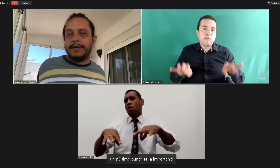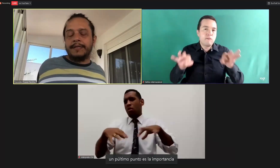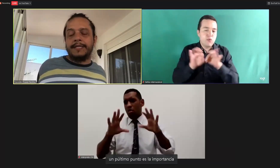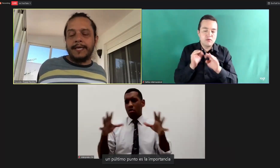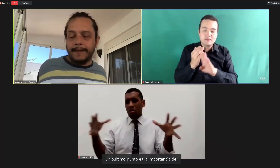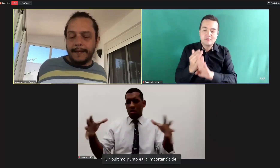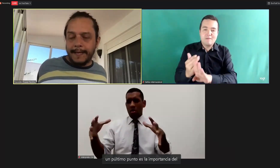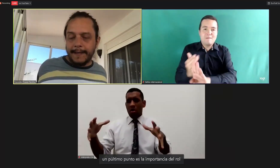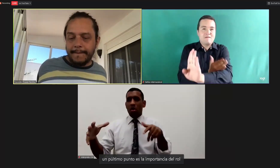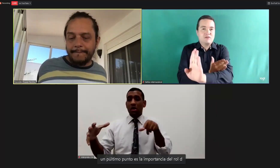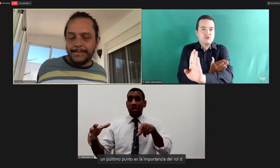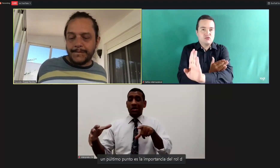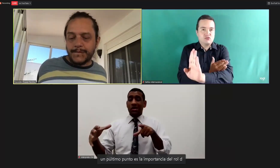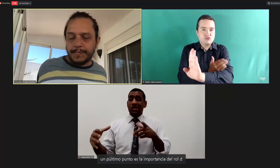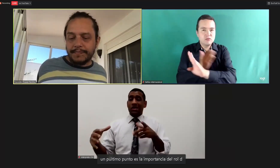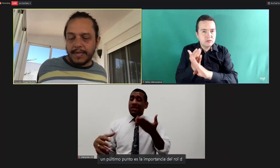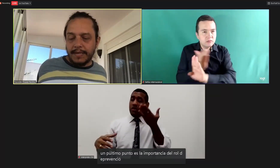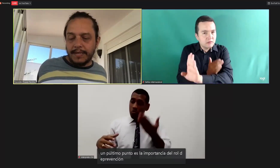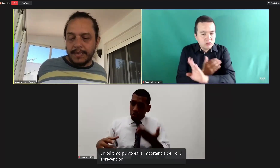prevención de